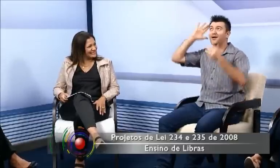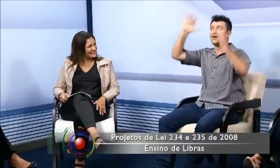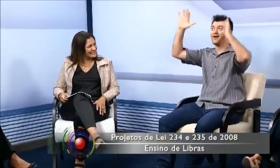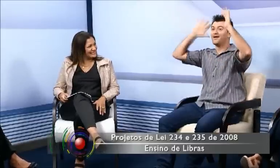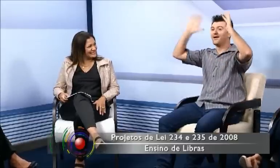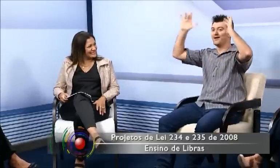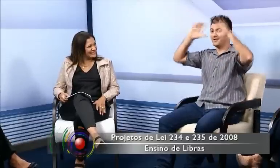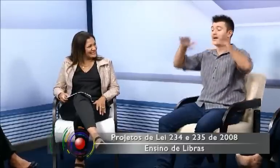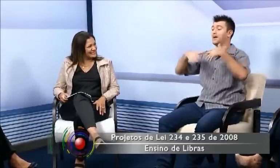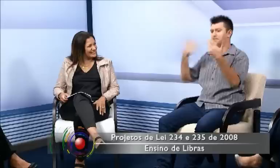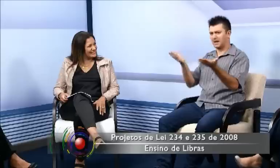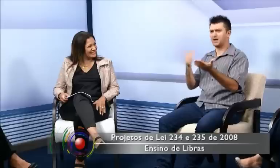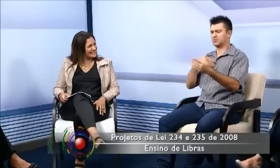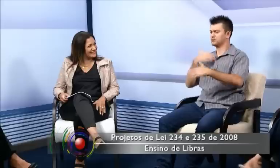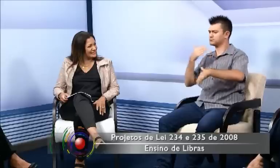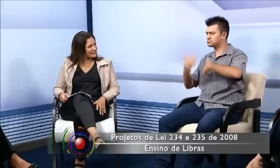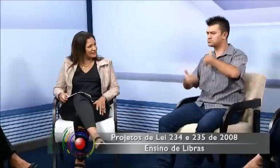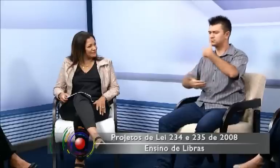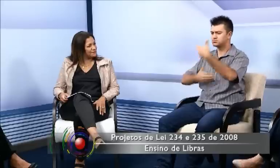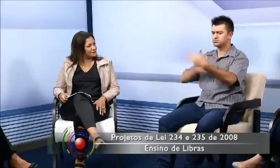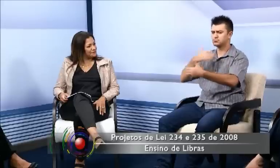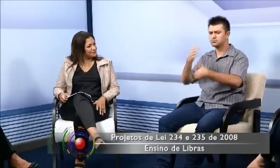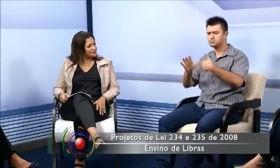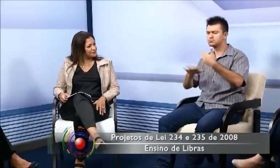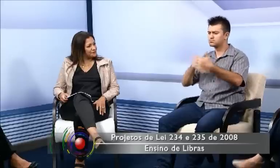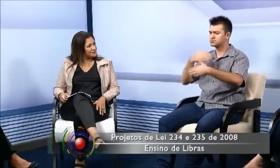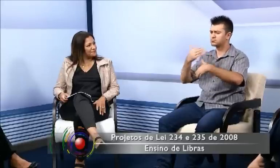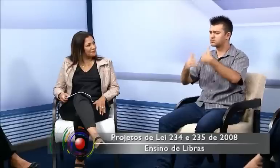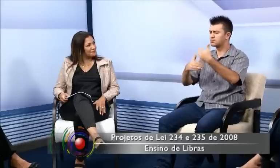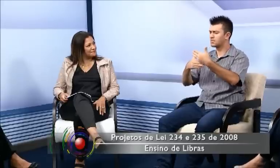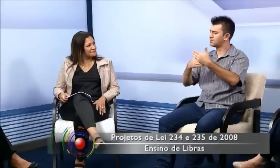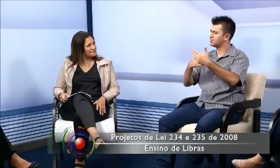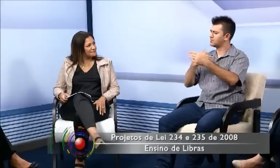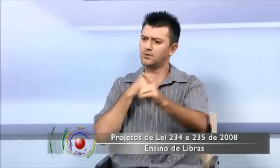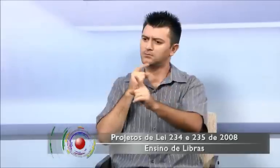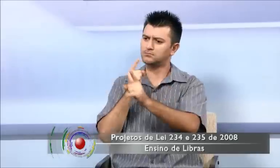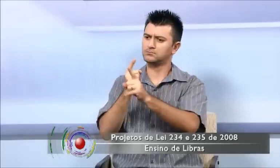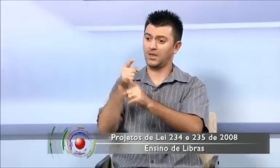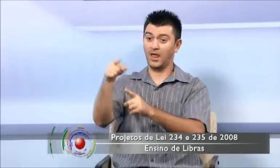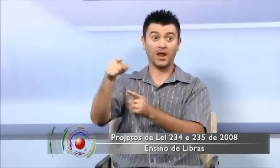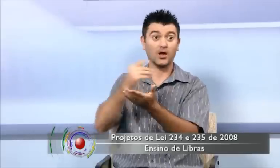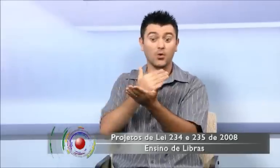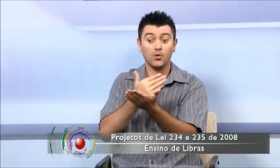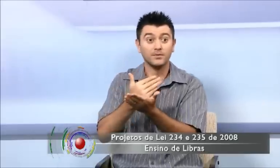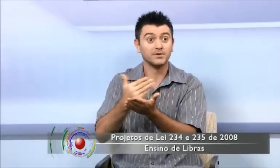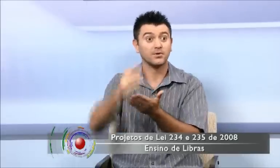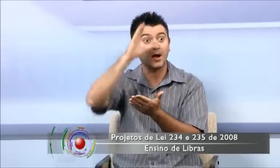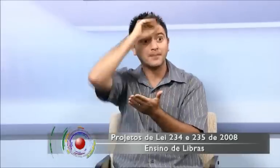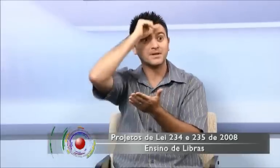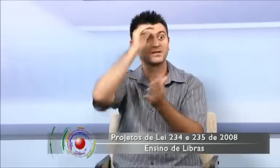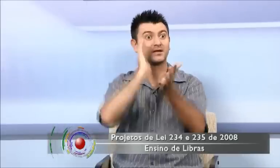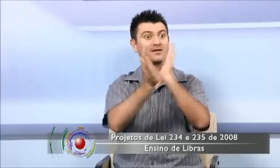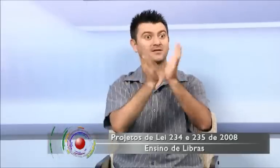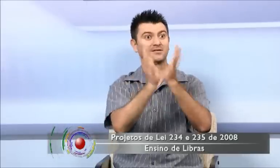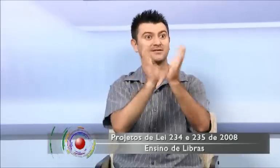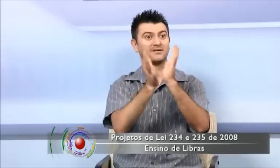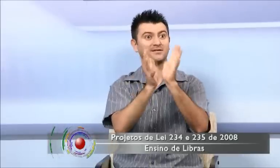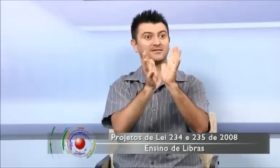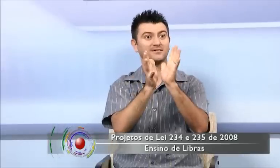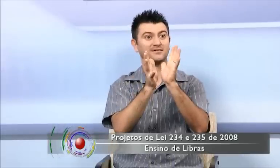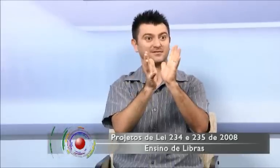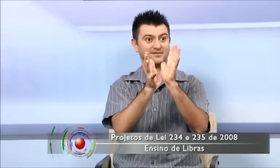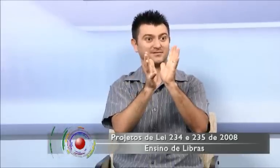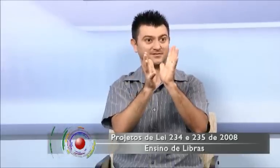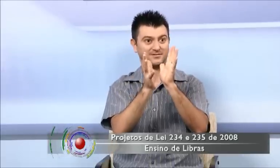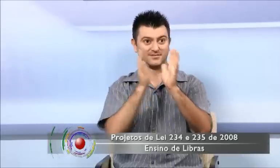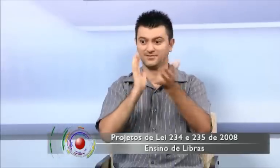Não sei, né, como que as pessoas me viam, né? Mas eu pensava assim, eu via eu como uma pessoa feia e tal. Mas aí com o tempo, eu aprendi